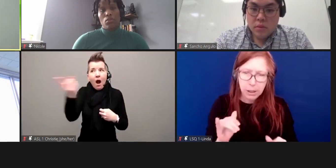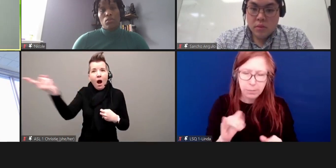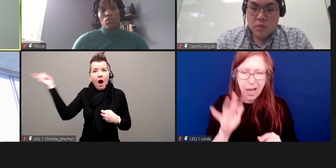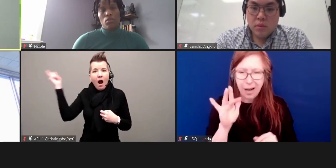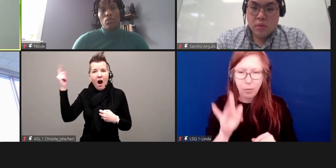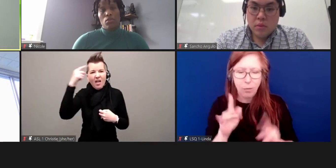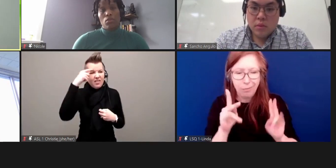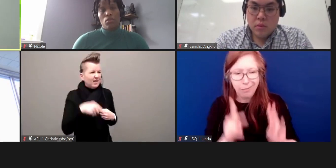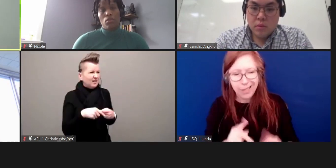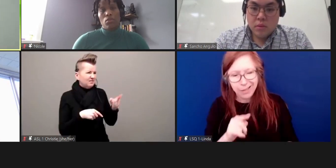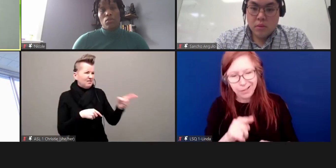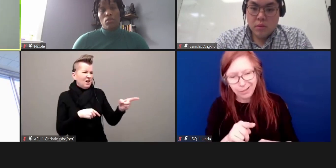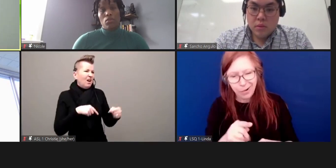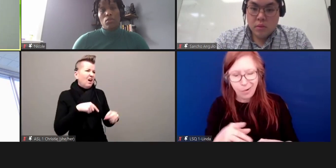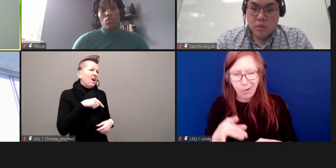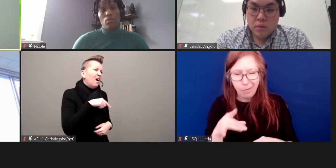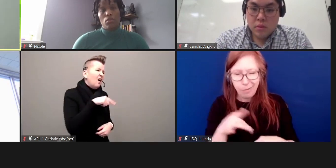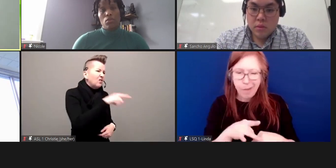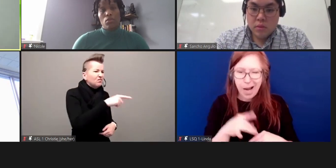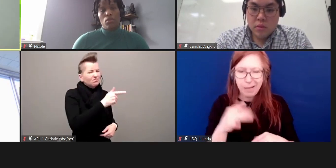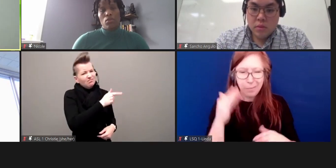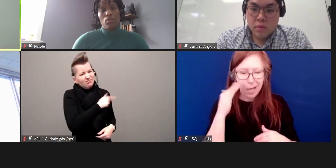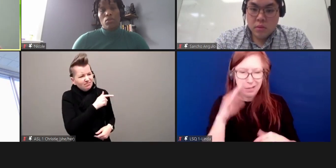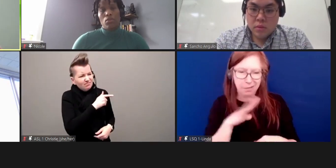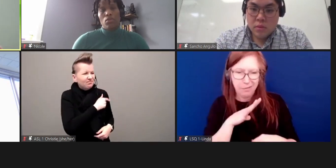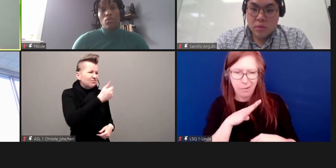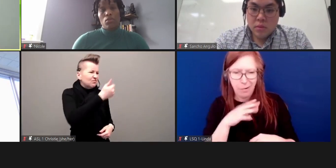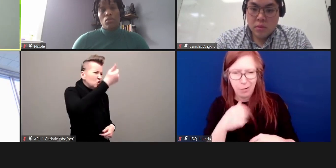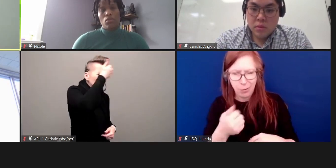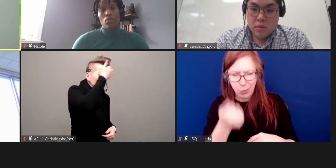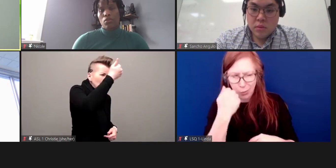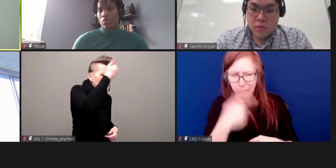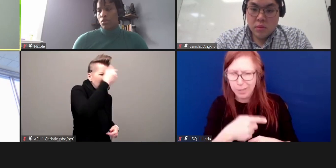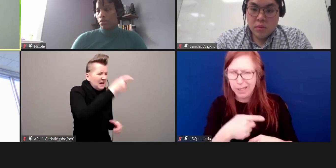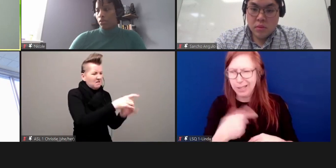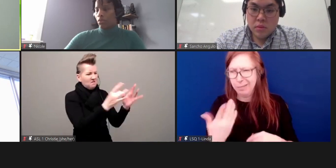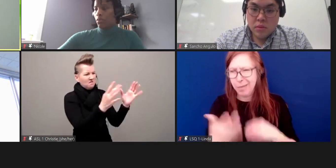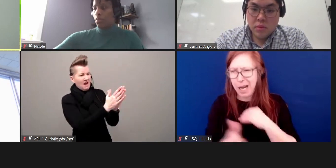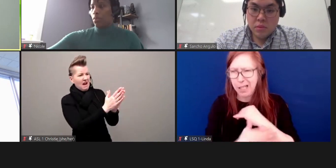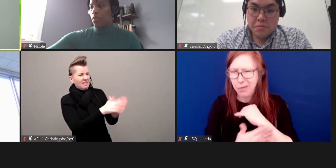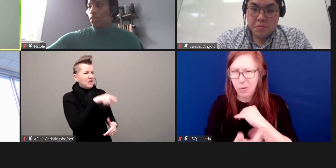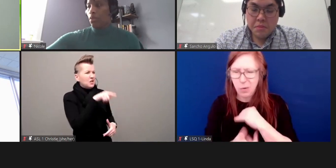maladies mentales sont bêtes, ils sont paresseux, ils sont violents, ils sont...